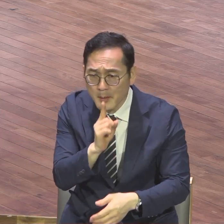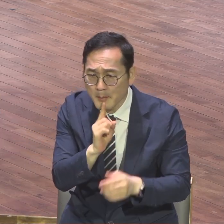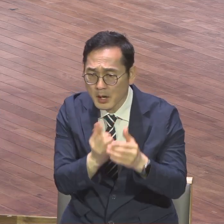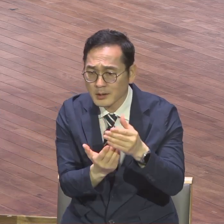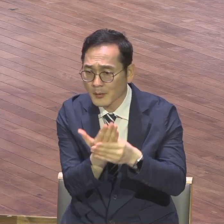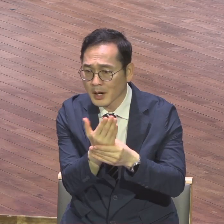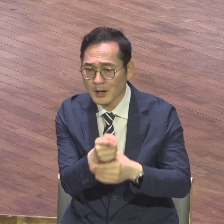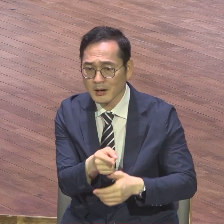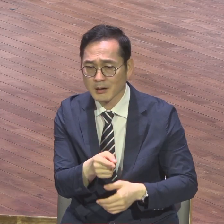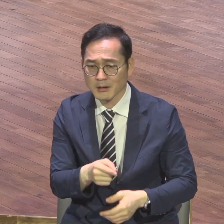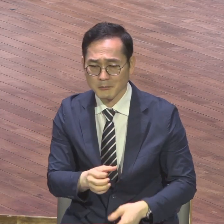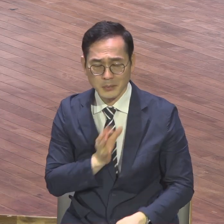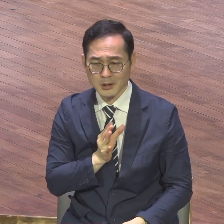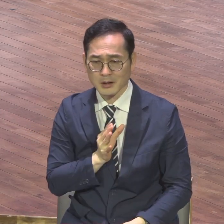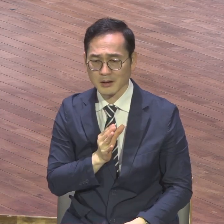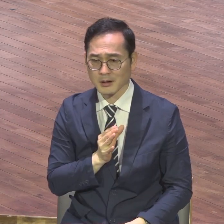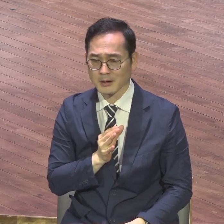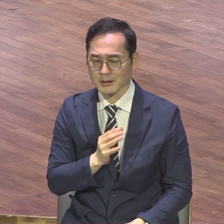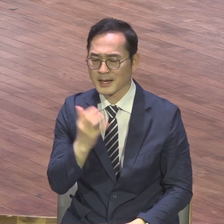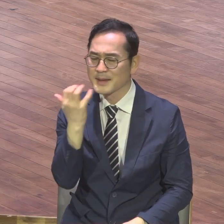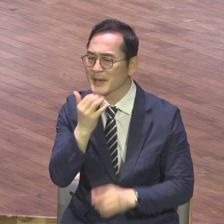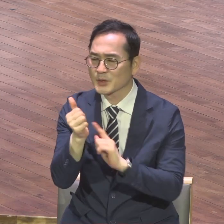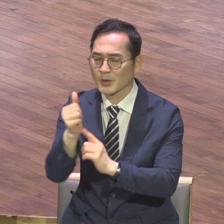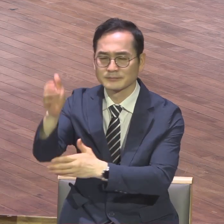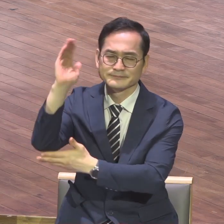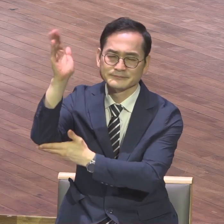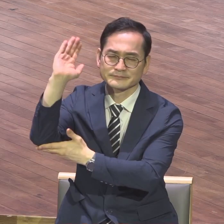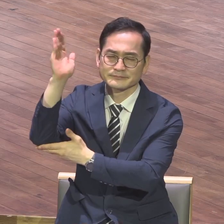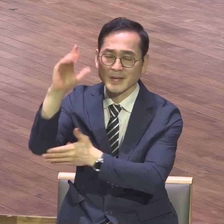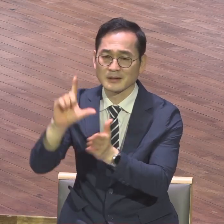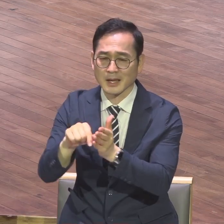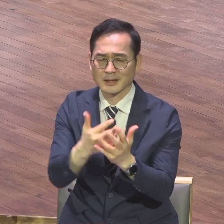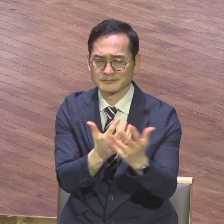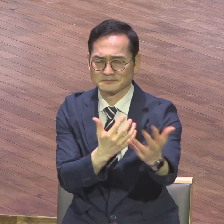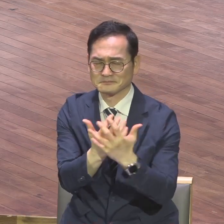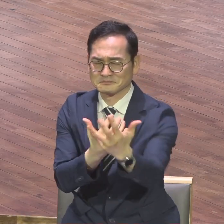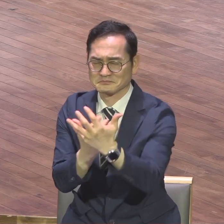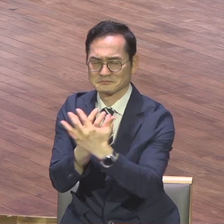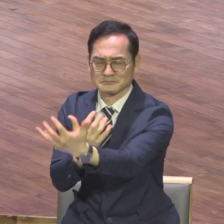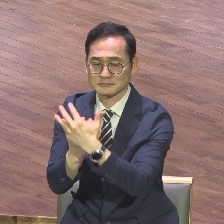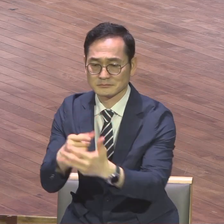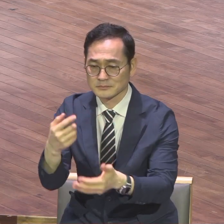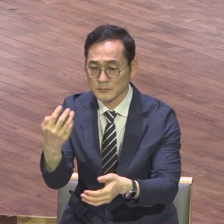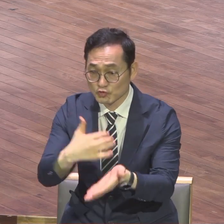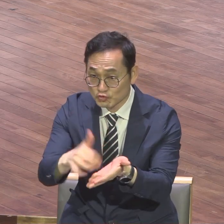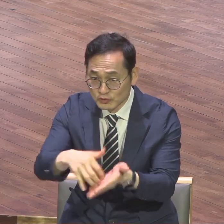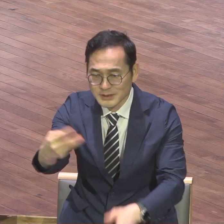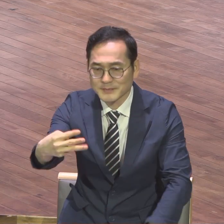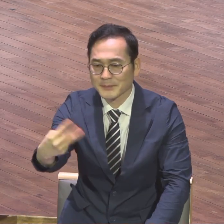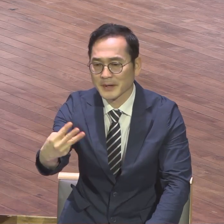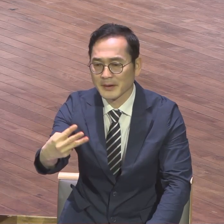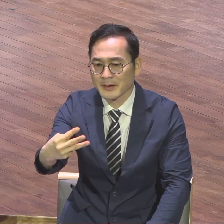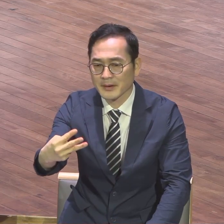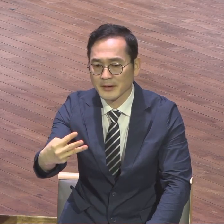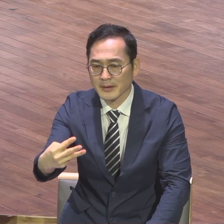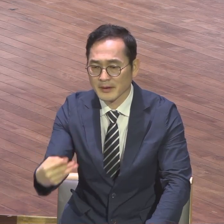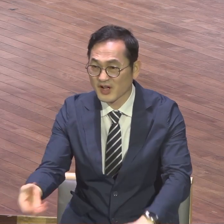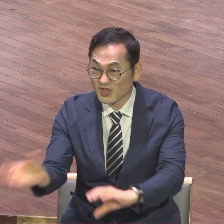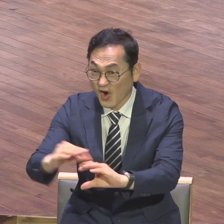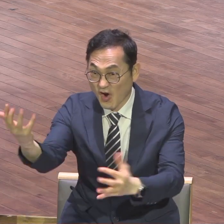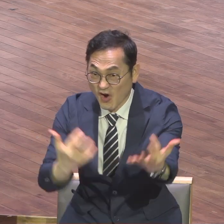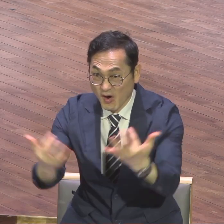베드로가 설교를 시작하니까 3,000명이 들어와, 또 5,000명이 또